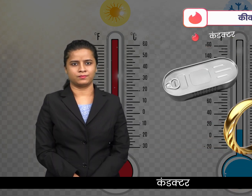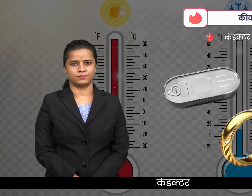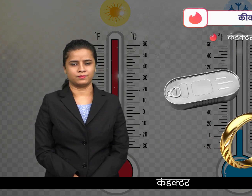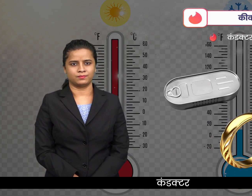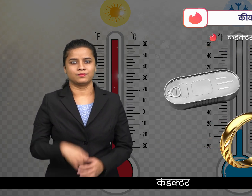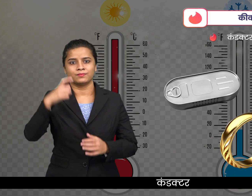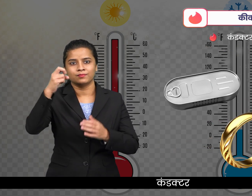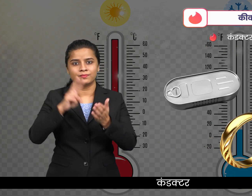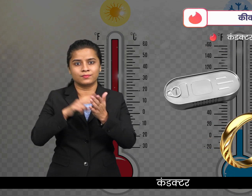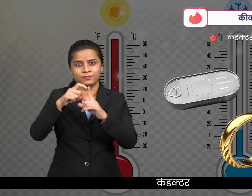कंडक्टर